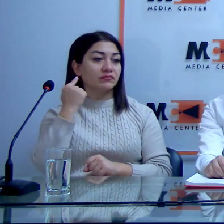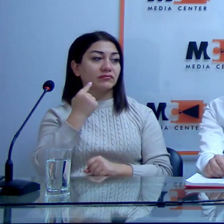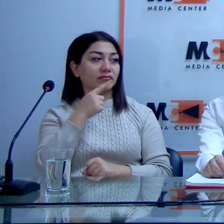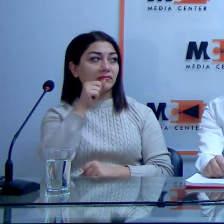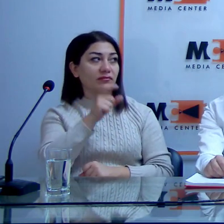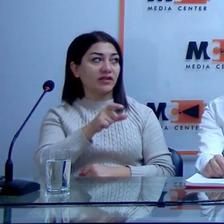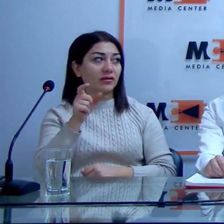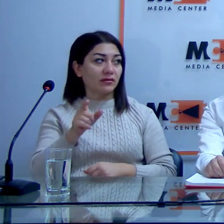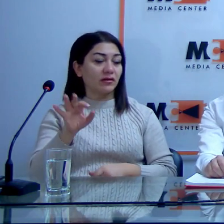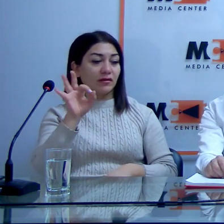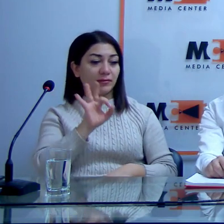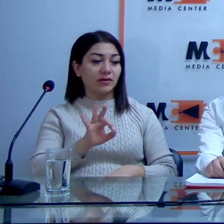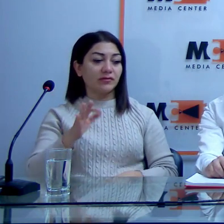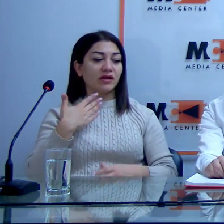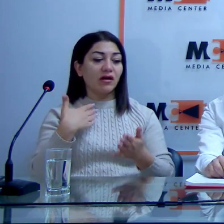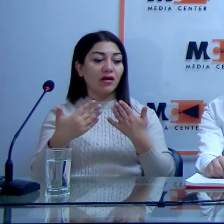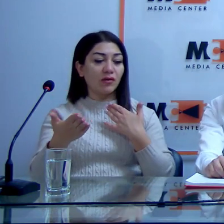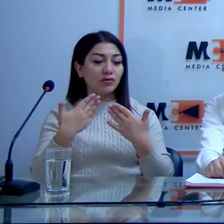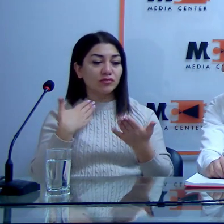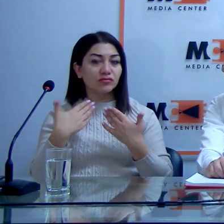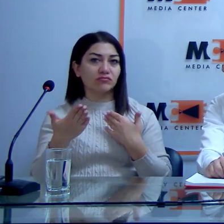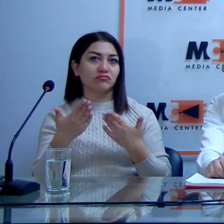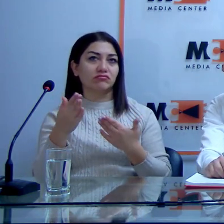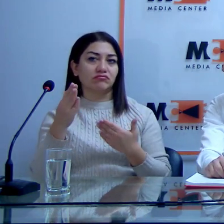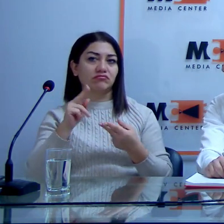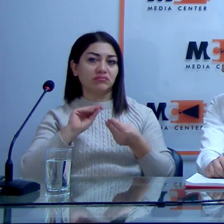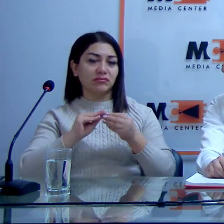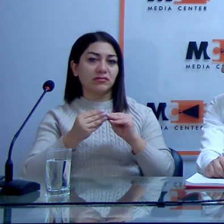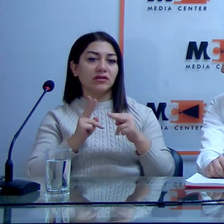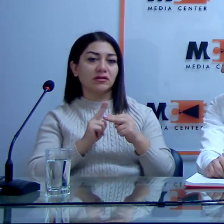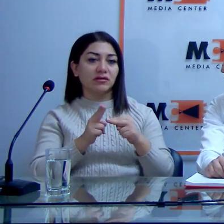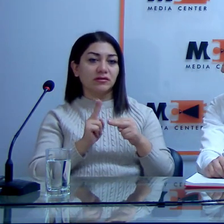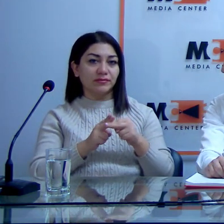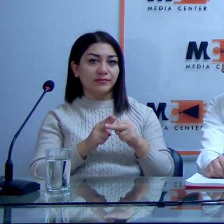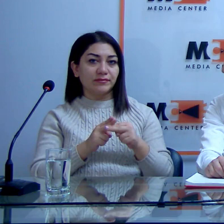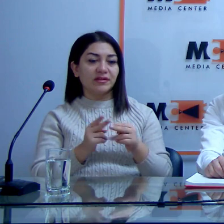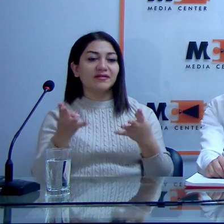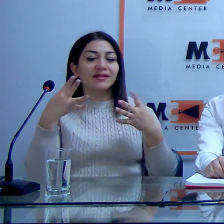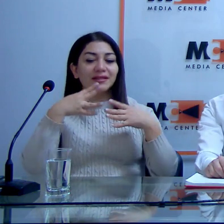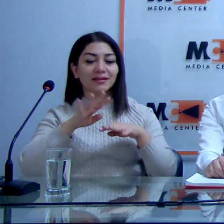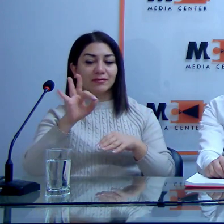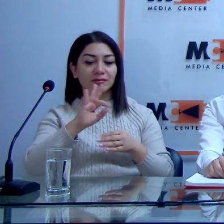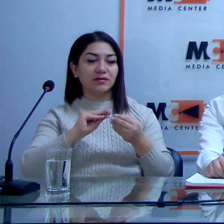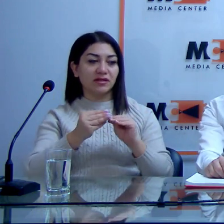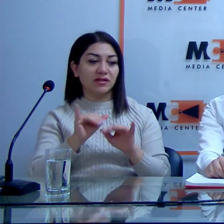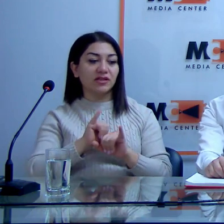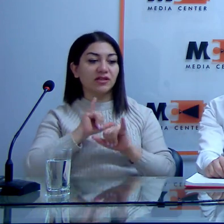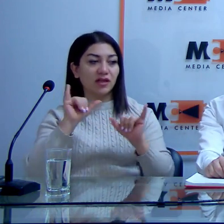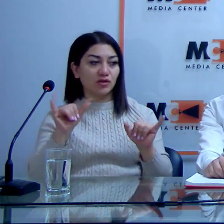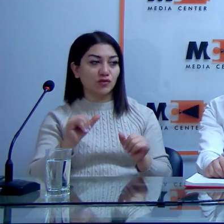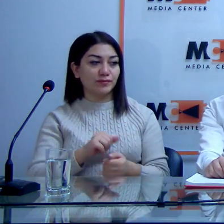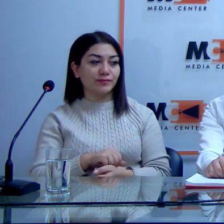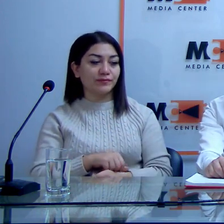անձանց հաղորդակցությունը, կոմունիկացիան ապահովելու եւ ինտեգրվելու հարցում